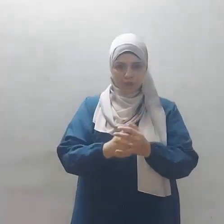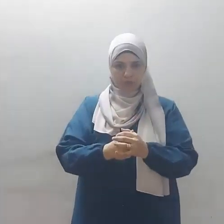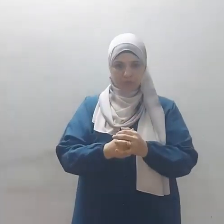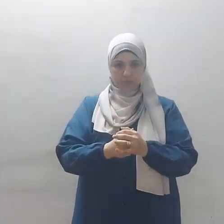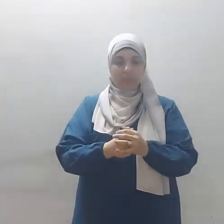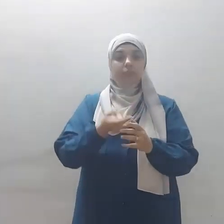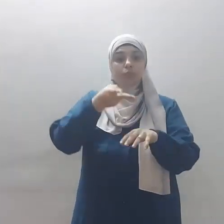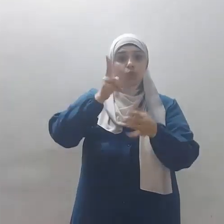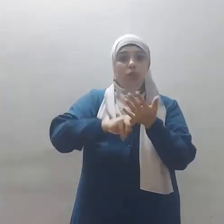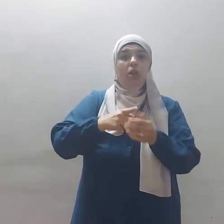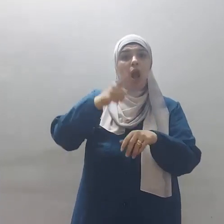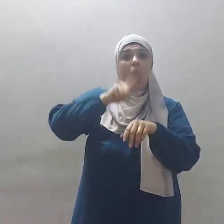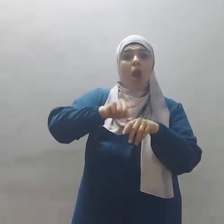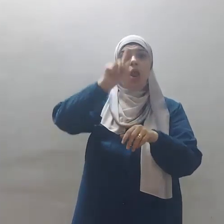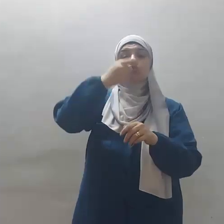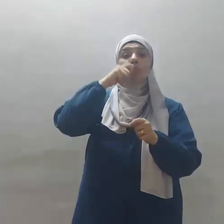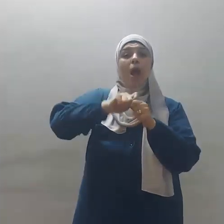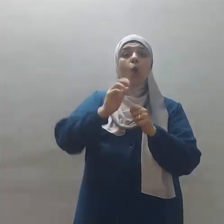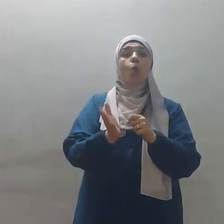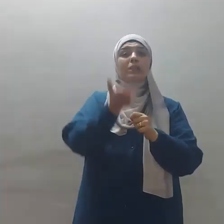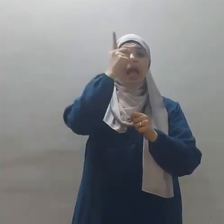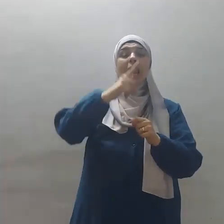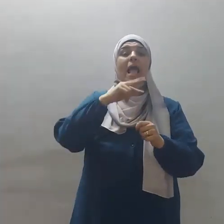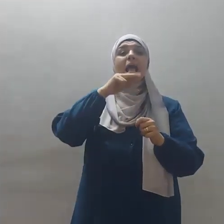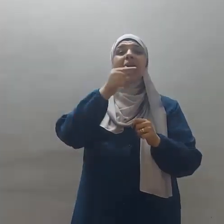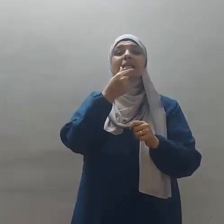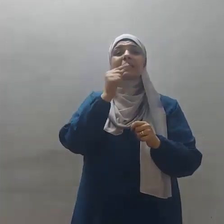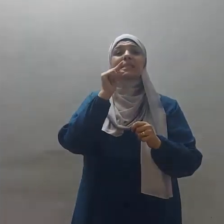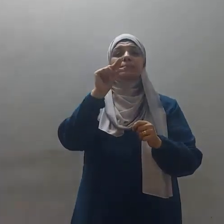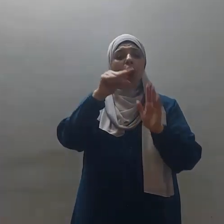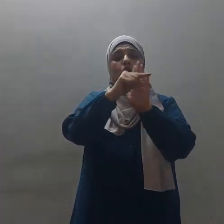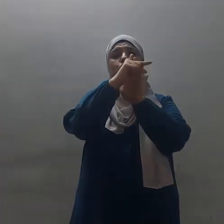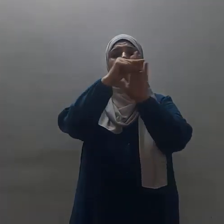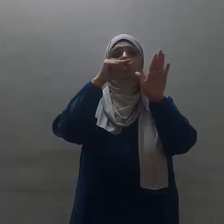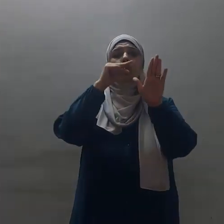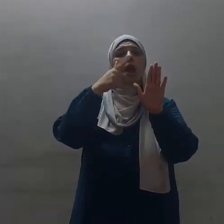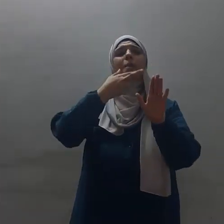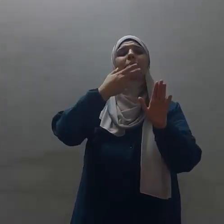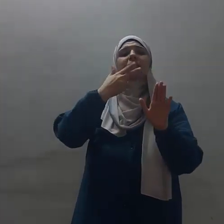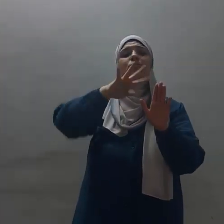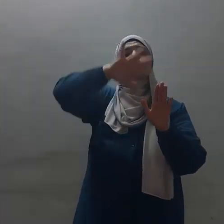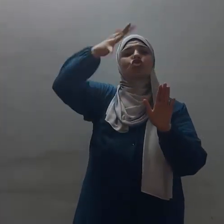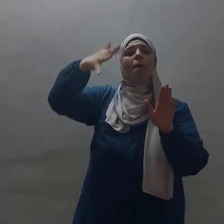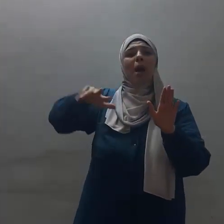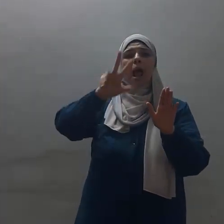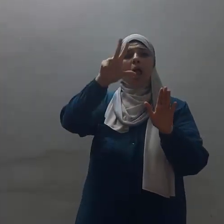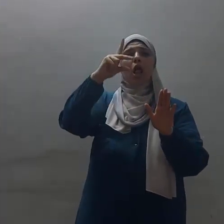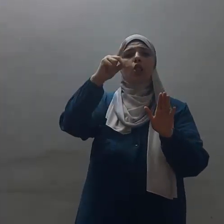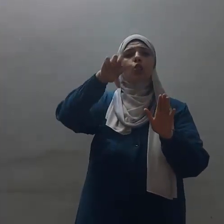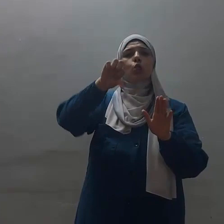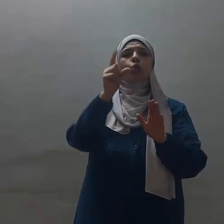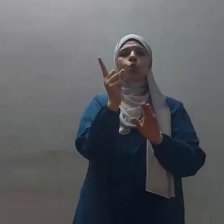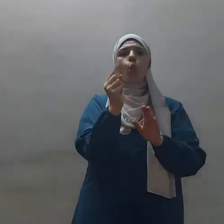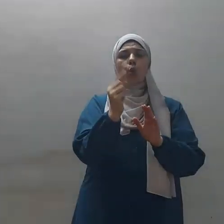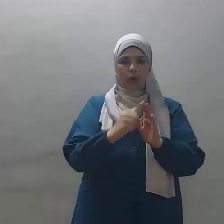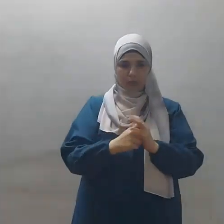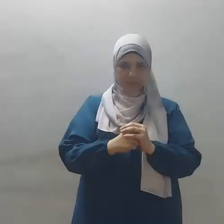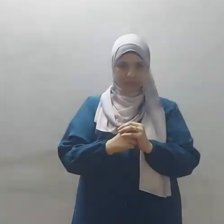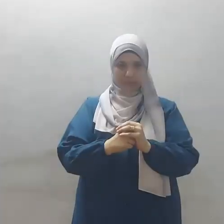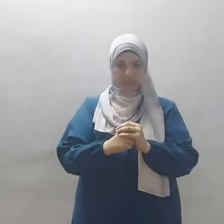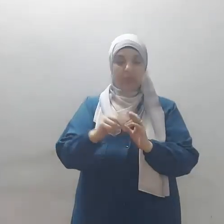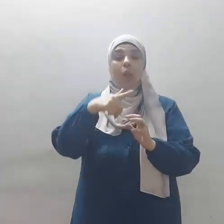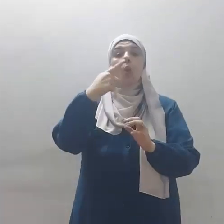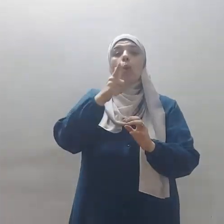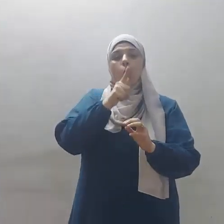بل انه سبحانه خصه تسميه السوره كلها باسمه سوره الطور